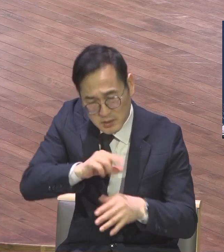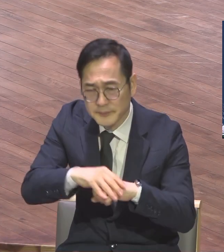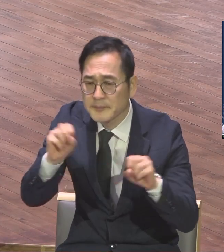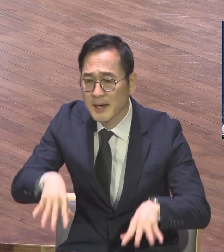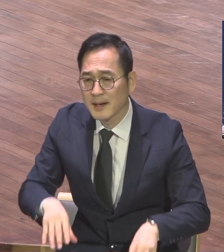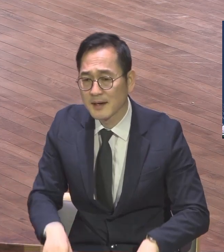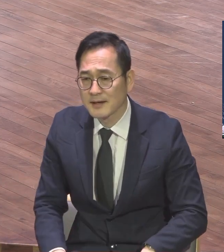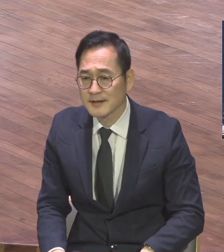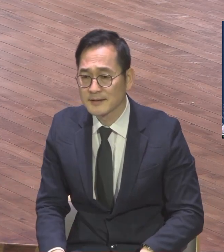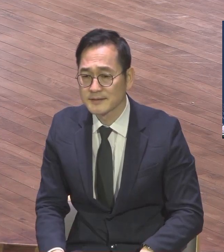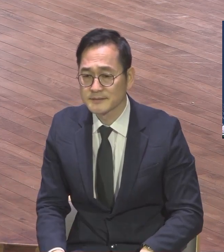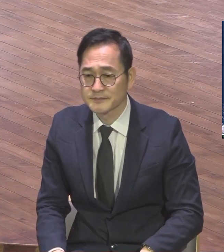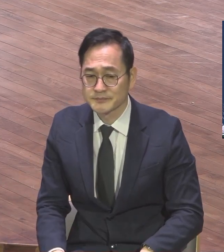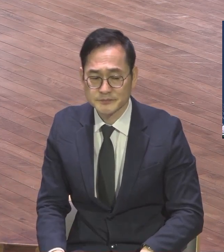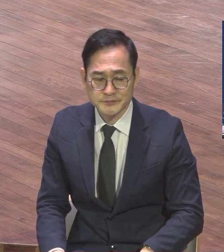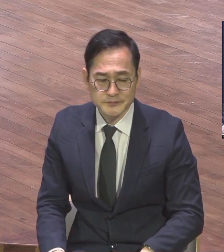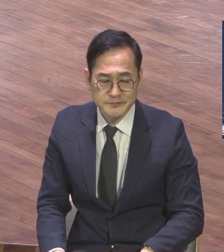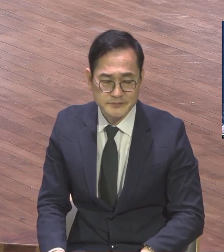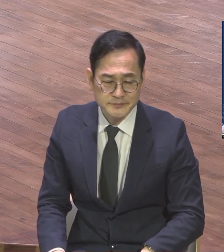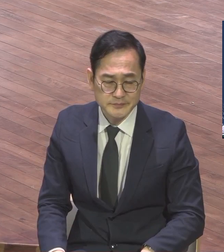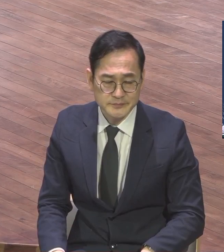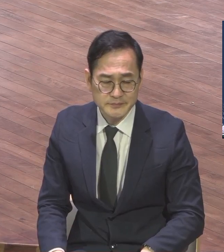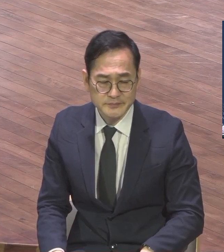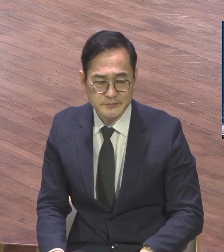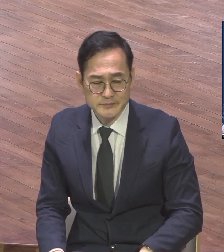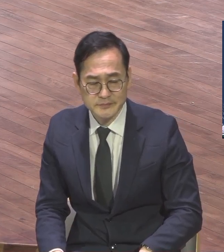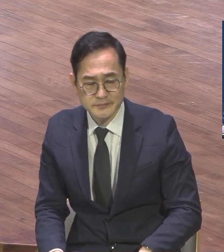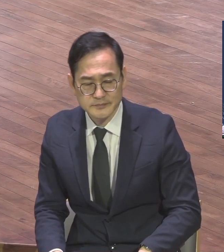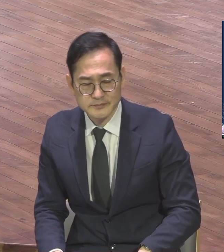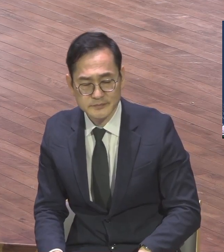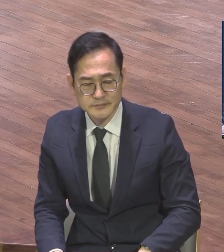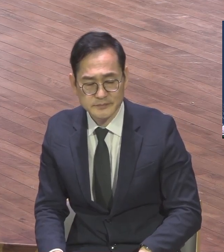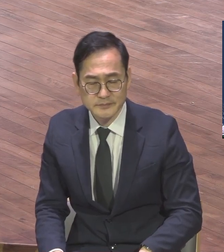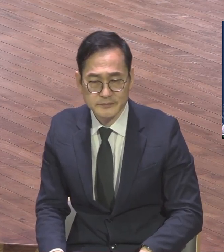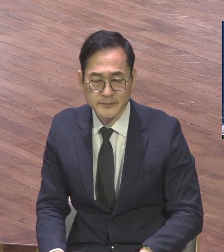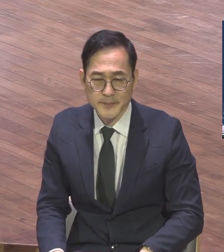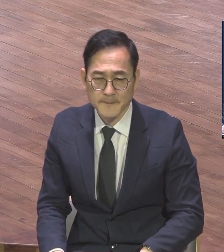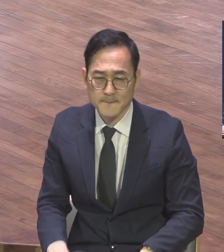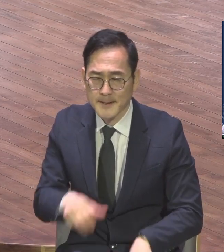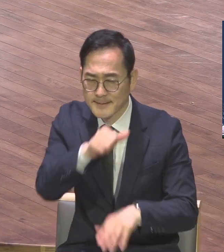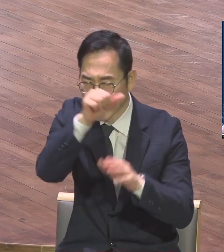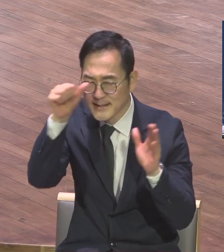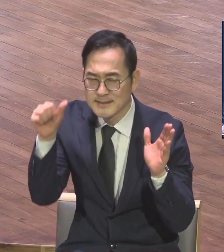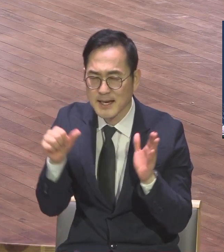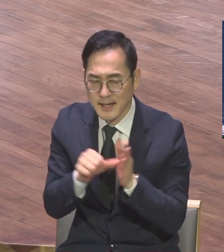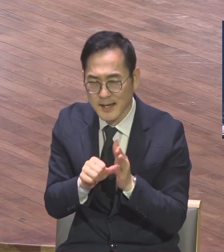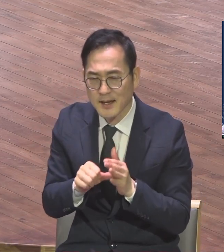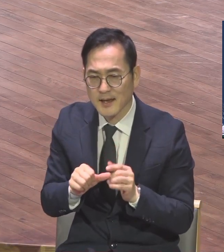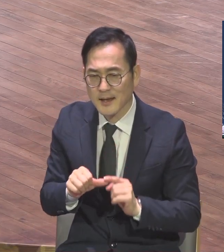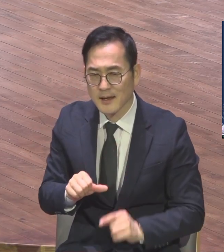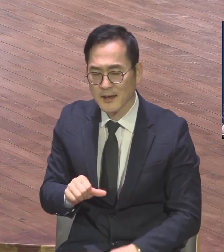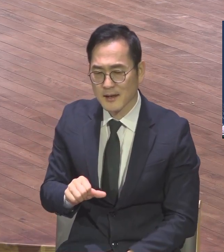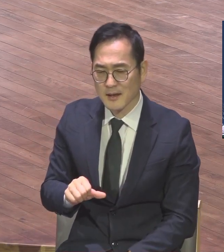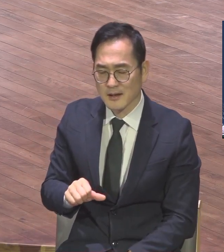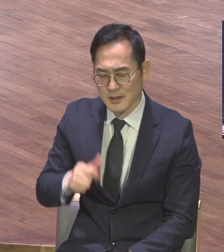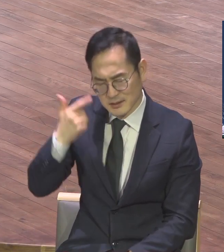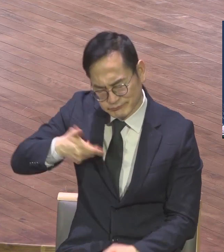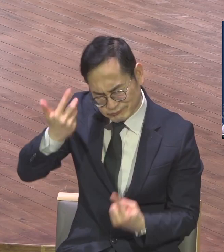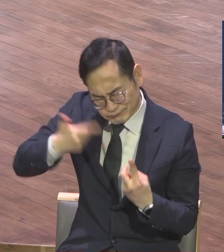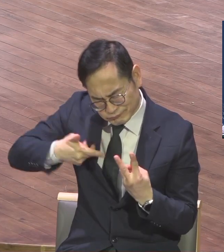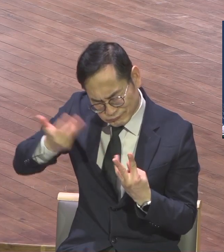인생의 백문일답, 천문일답, 만문일답. 100가지 질문에 한 가지 답이